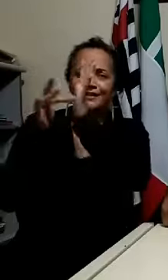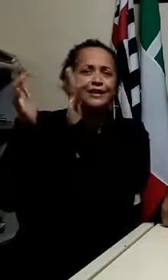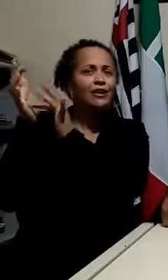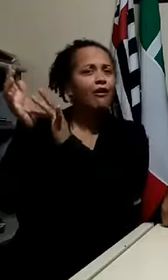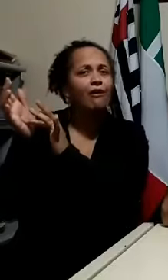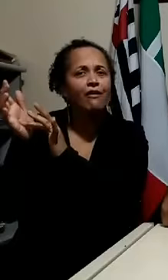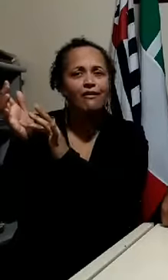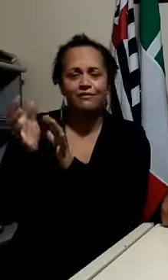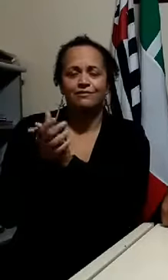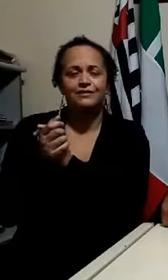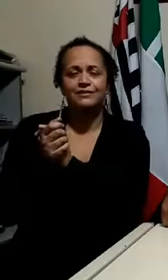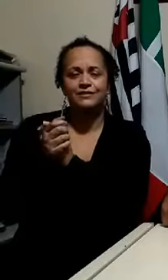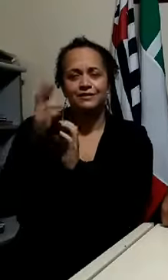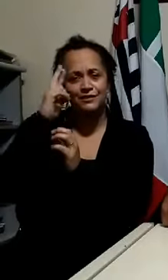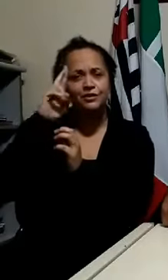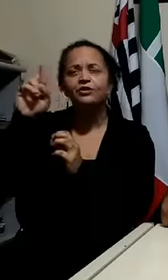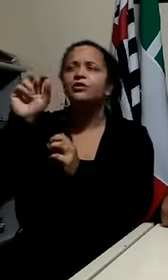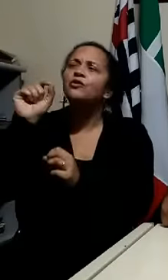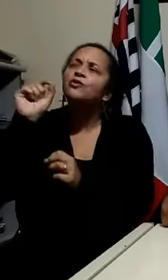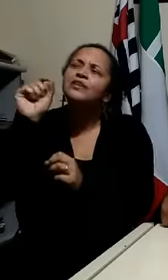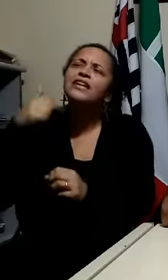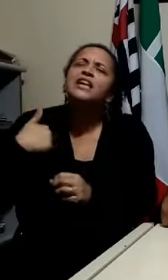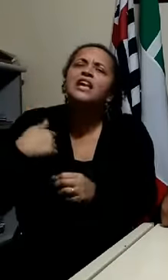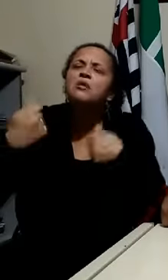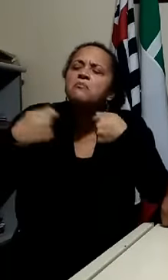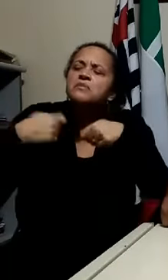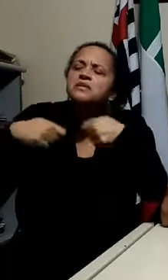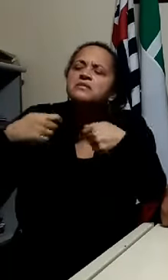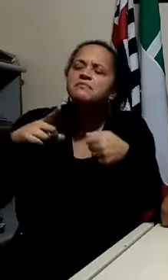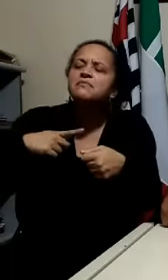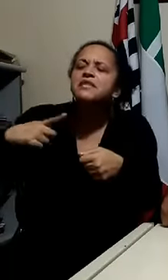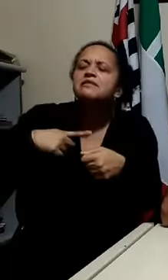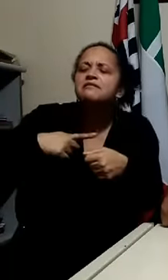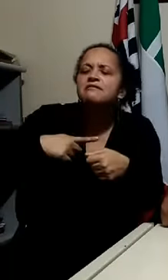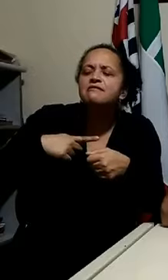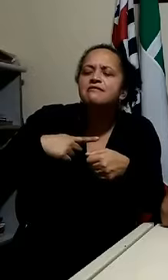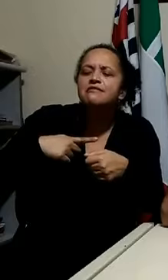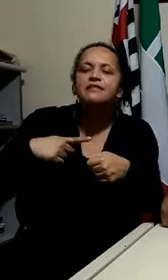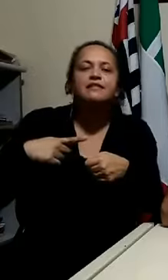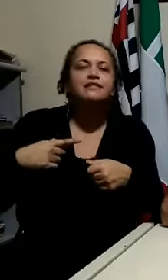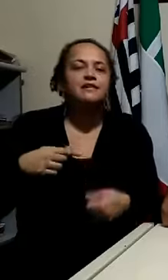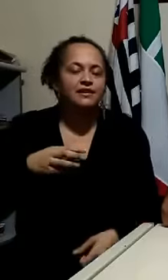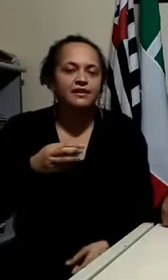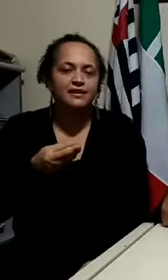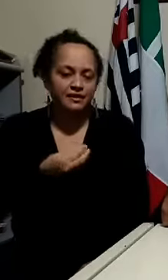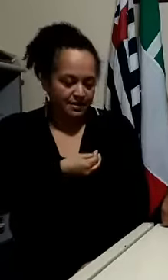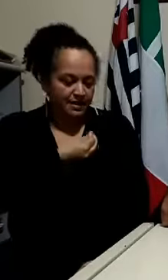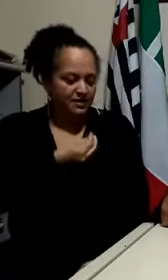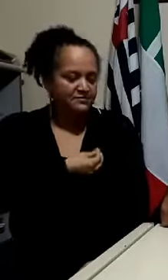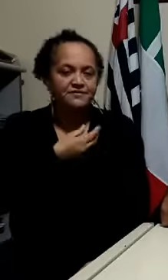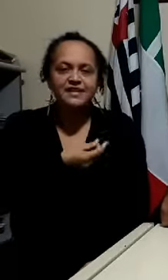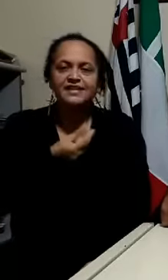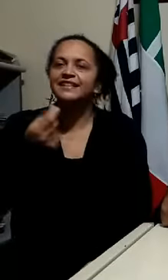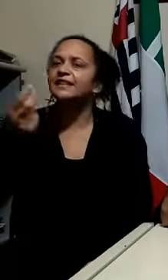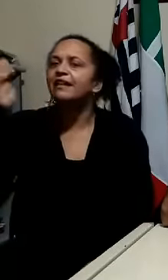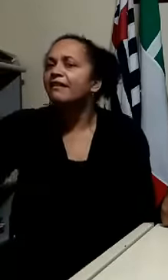eu farei para herdar a vida eterna? E respondeu-lhe Jesus: por que me chamas